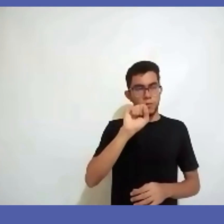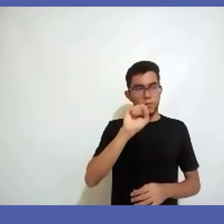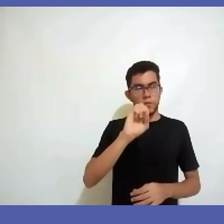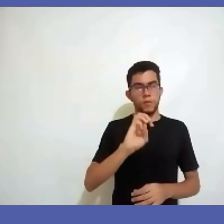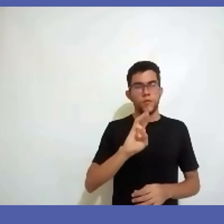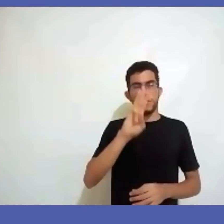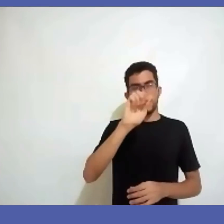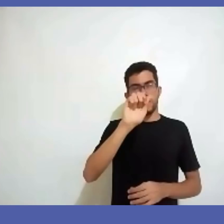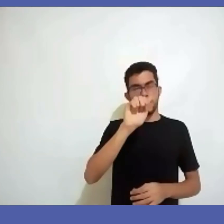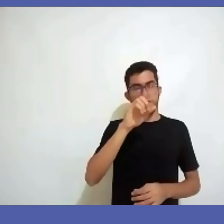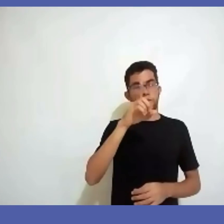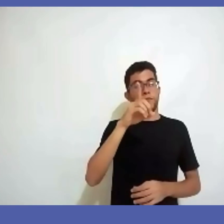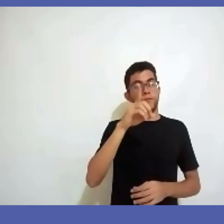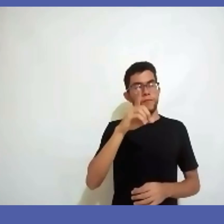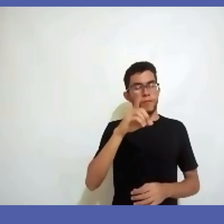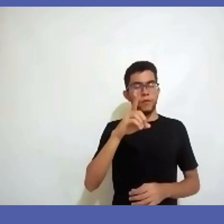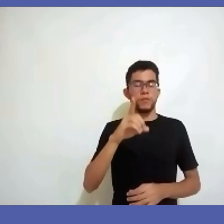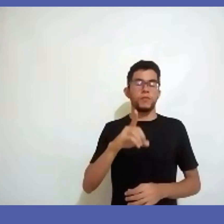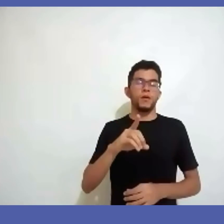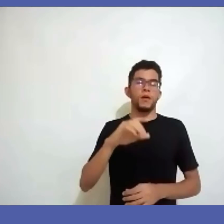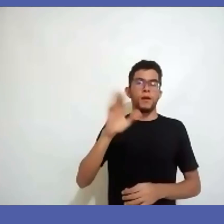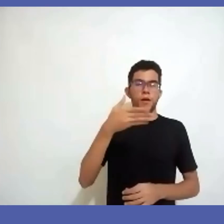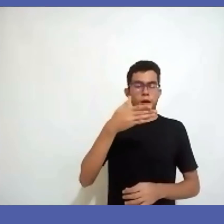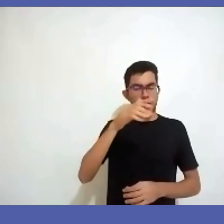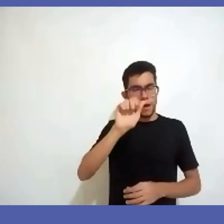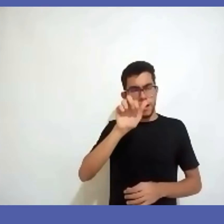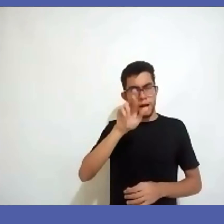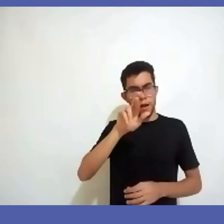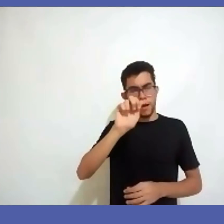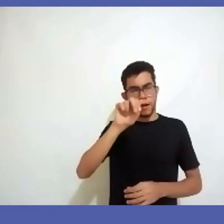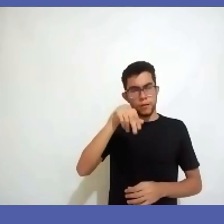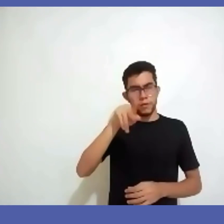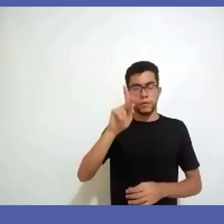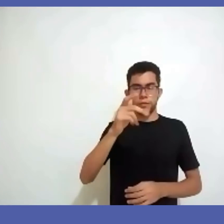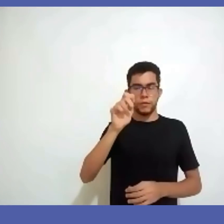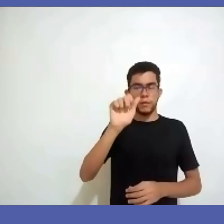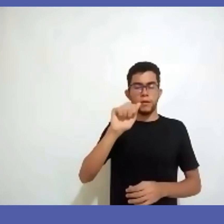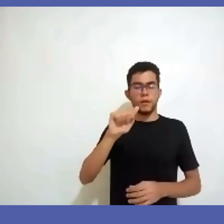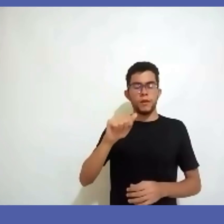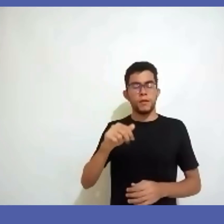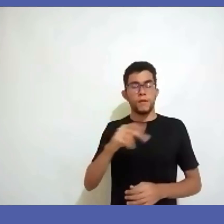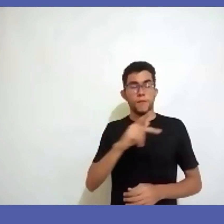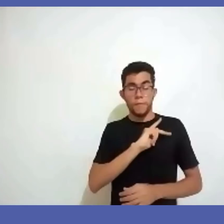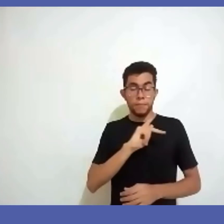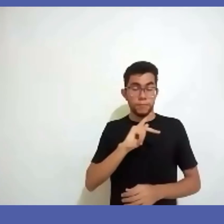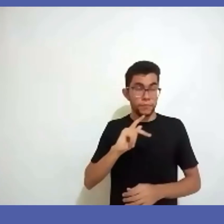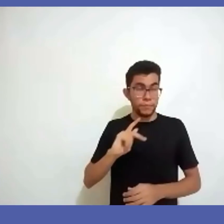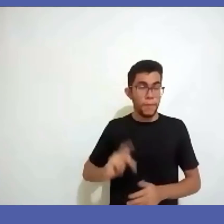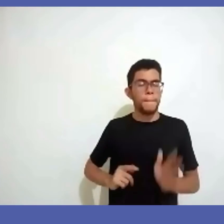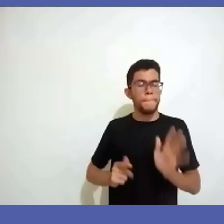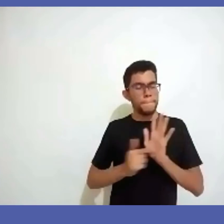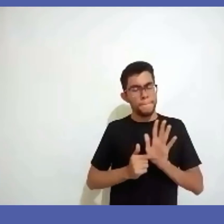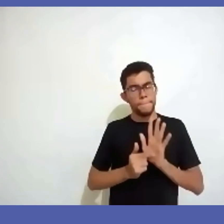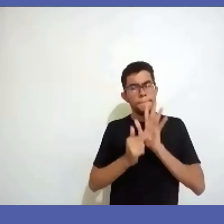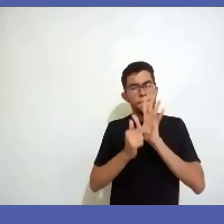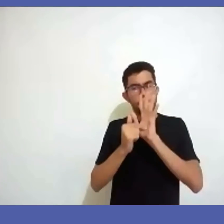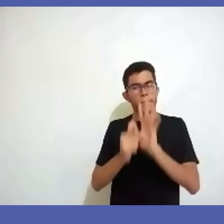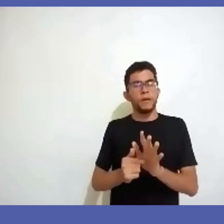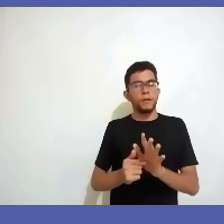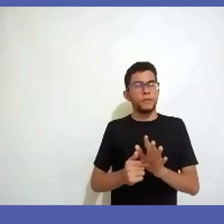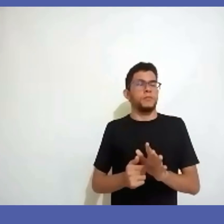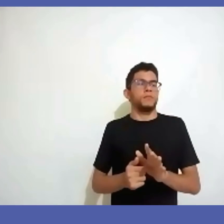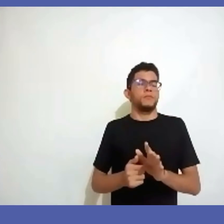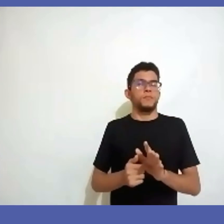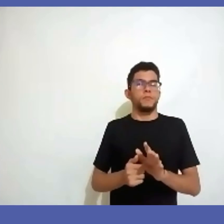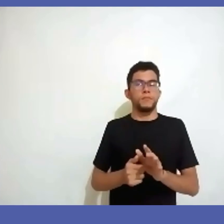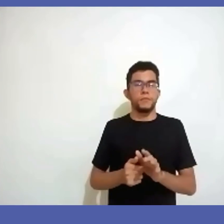presidiu em 1947, no final do ano, em novembro, uma sessão especial da Assembleia Geral da